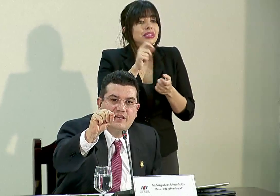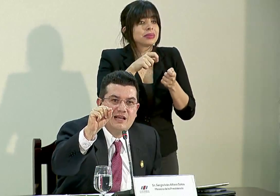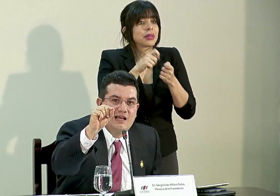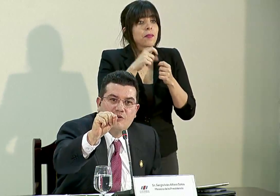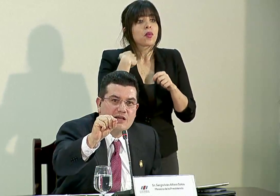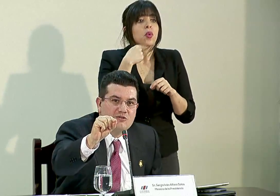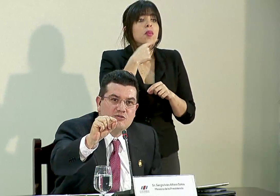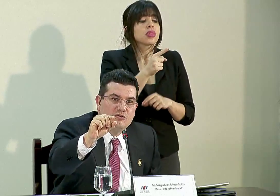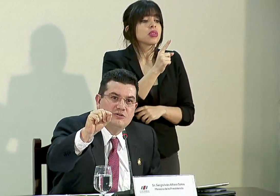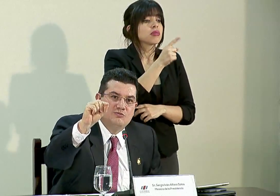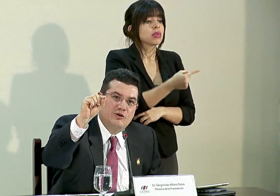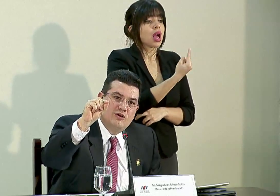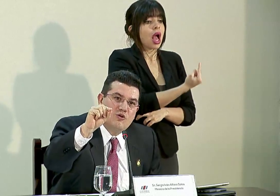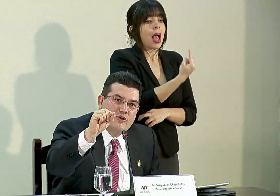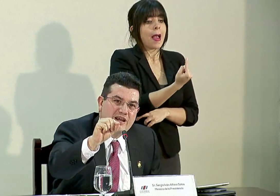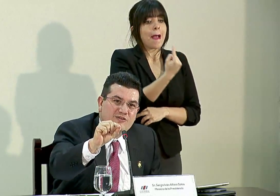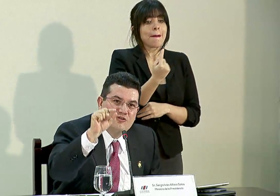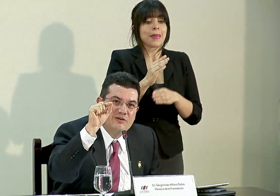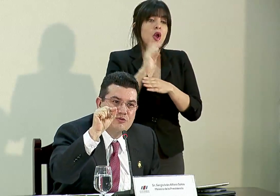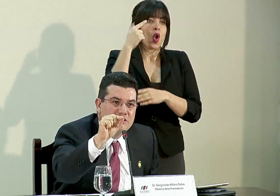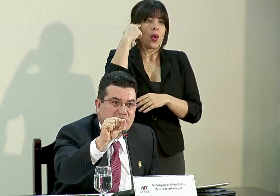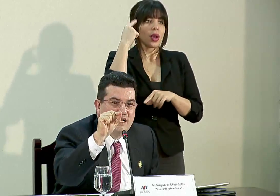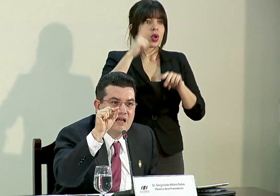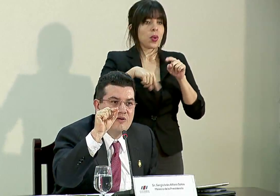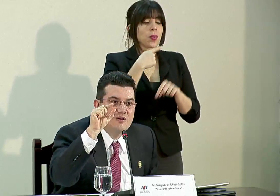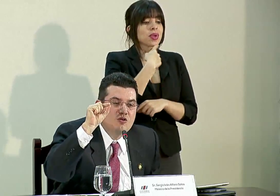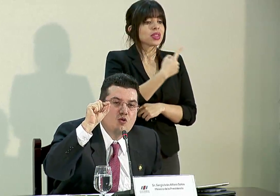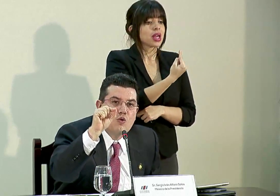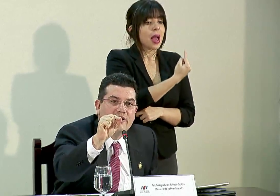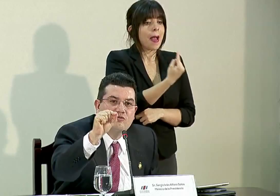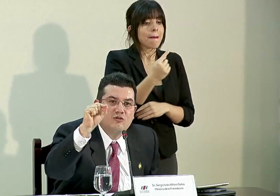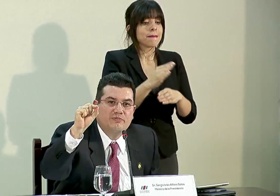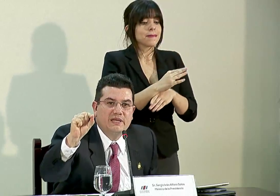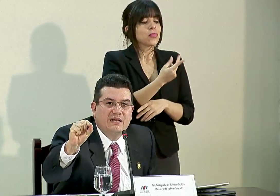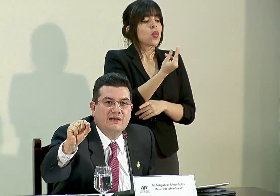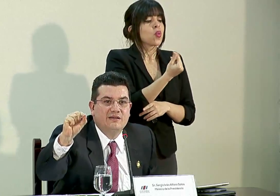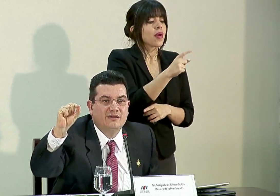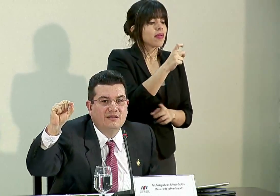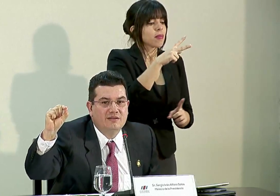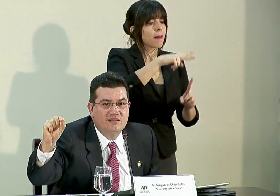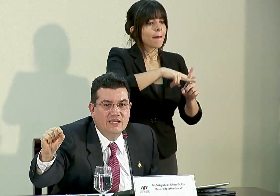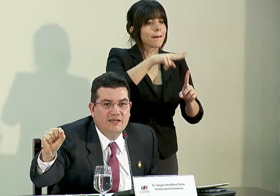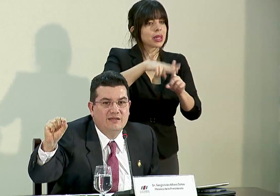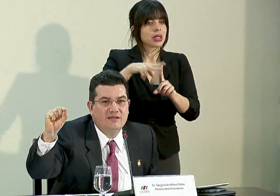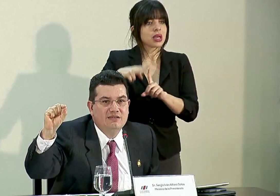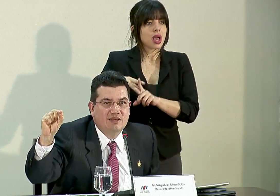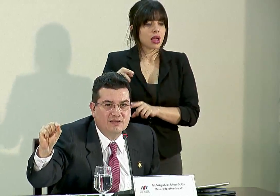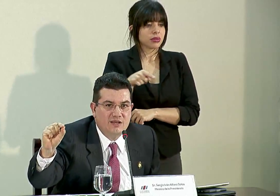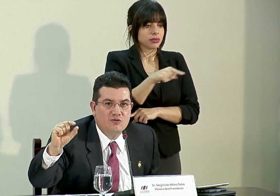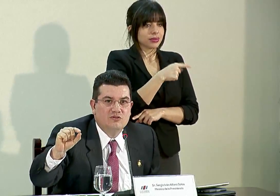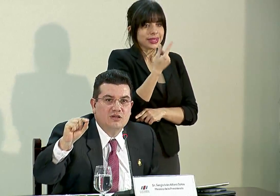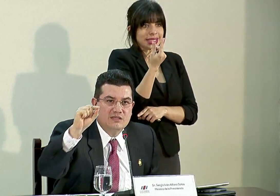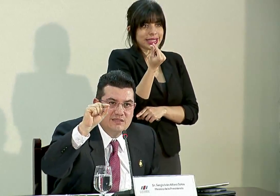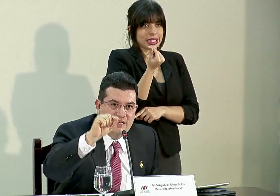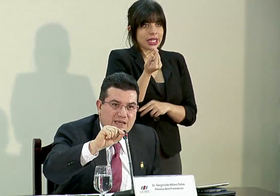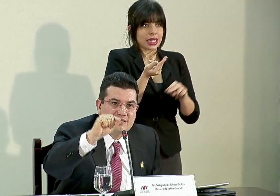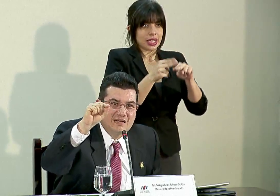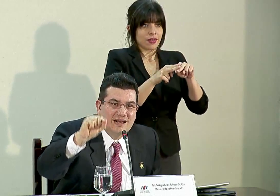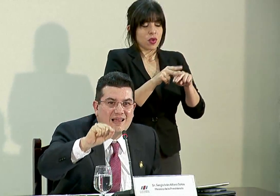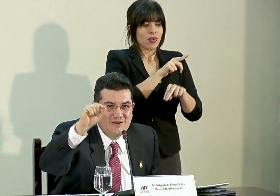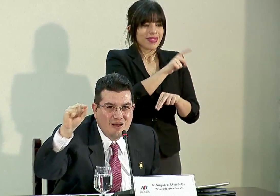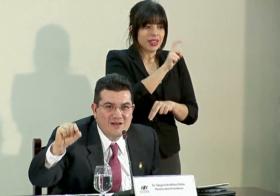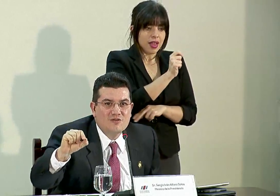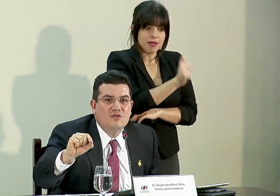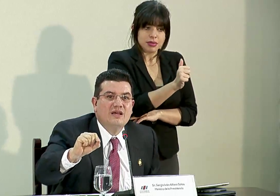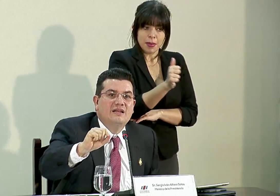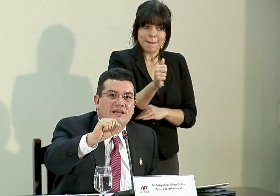puedo decir a cada banco bueno, el gobierno no le puede decir a cada banco cuánto aplicar de incentivos tiene que